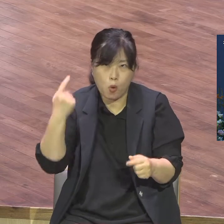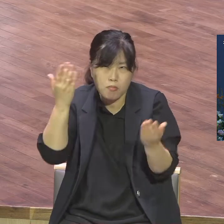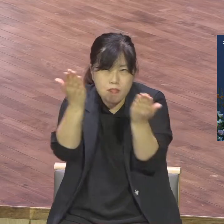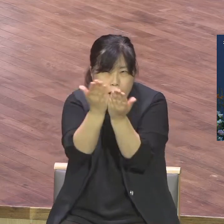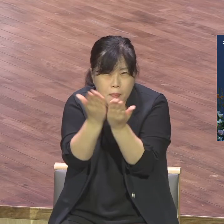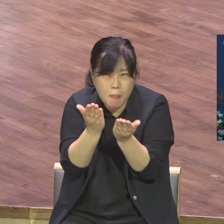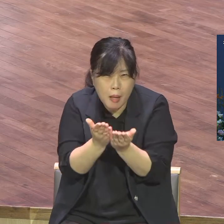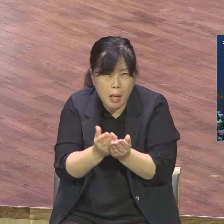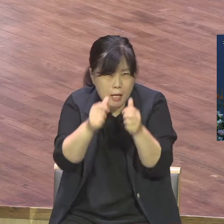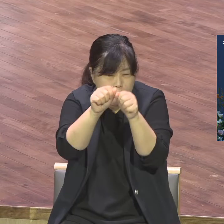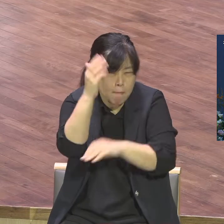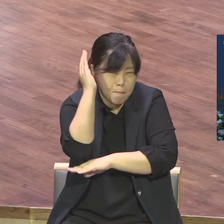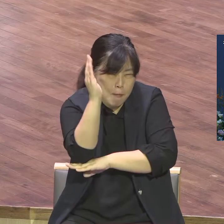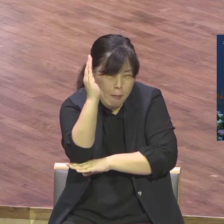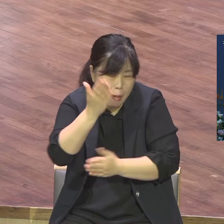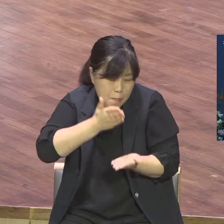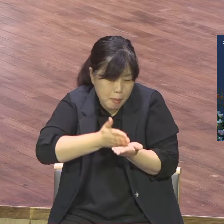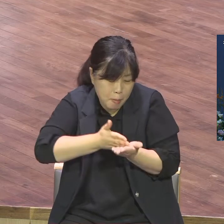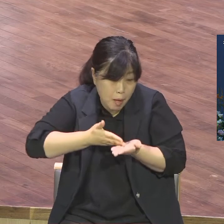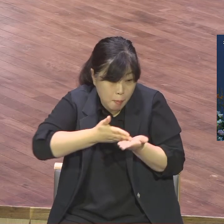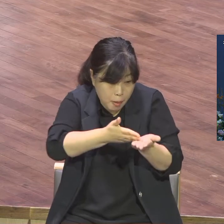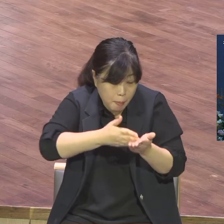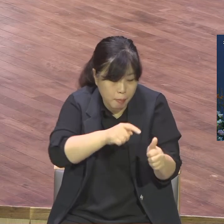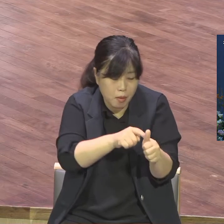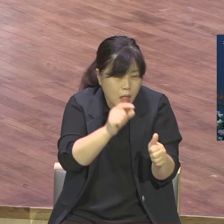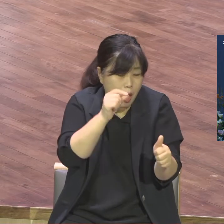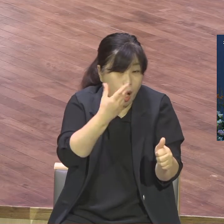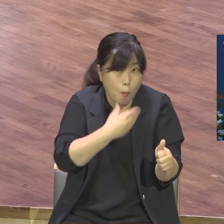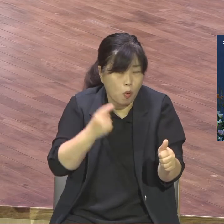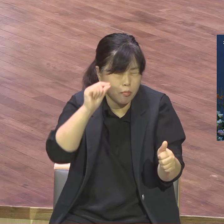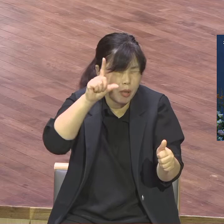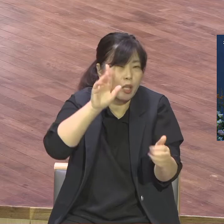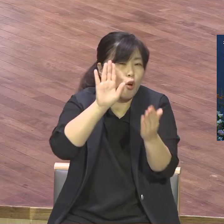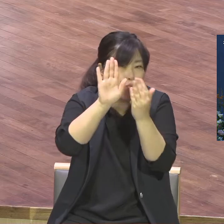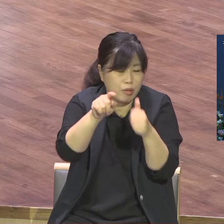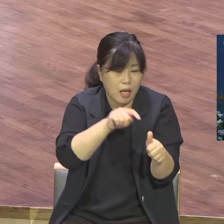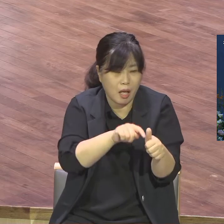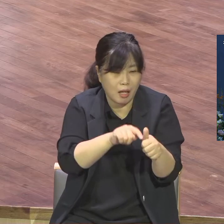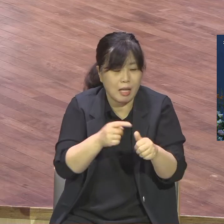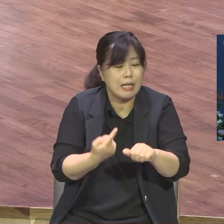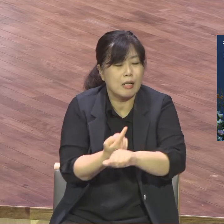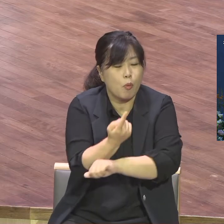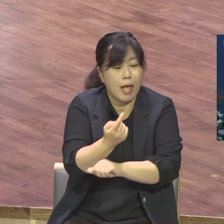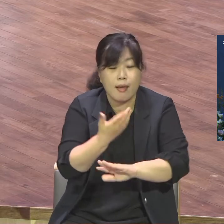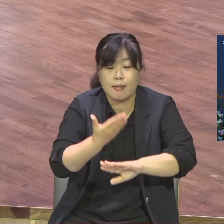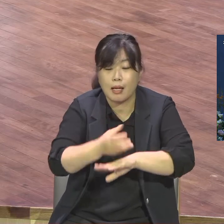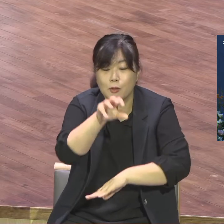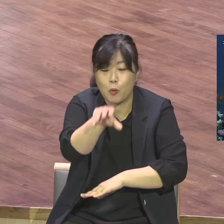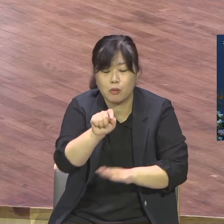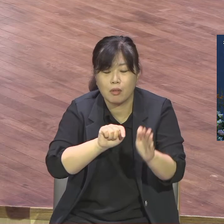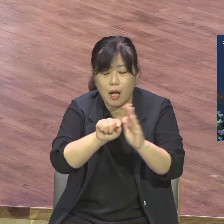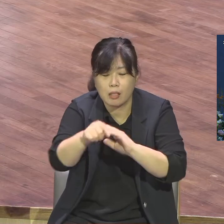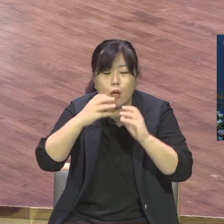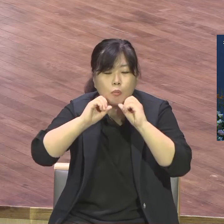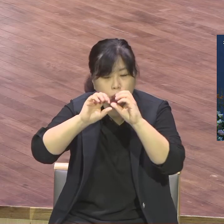플랫폼 역할을 한 분이 불스가 부부예요. 오늘 본문에 동역자라는 말을 헬라